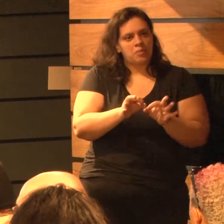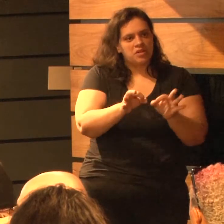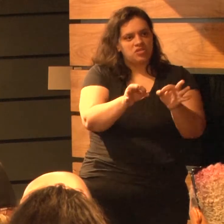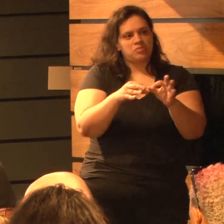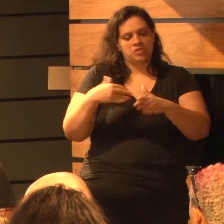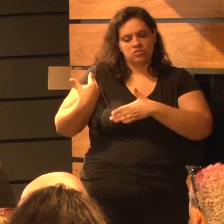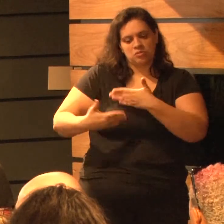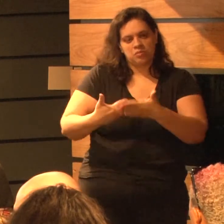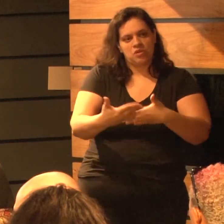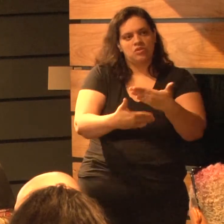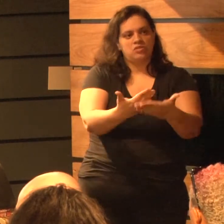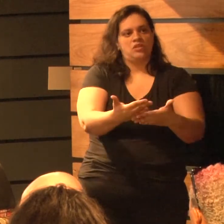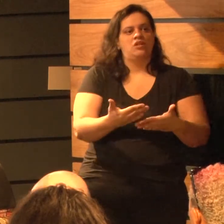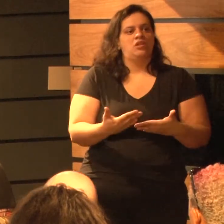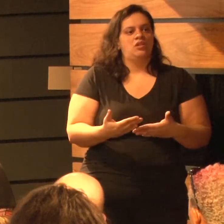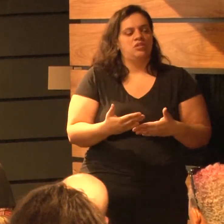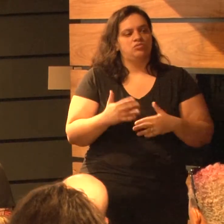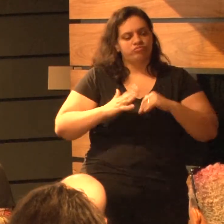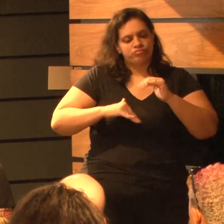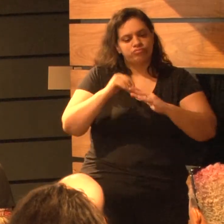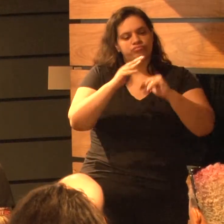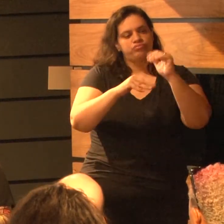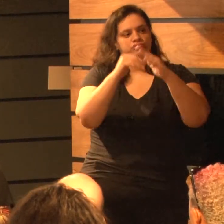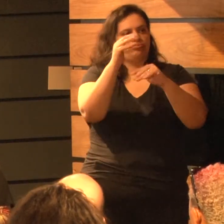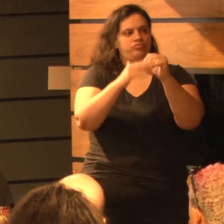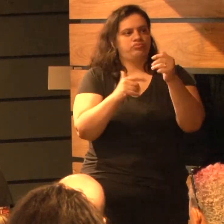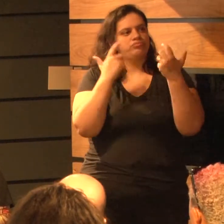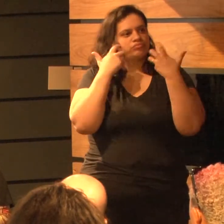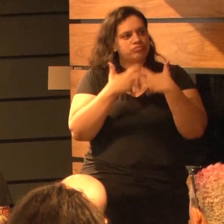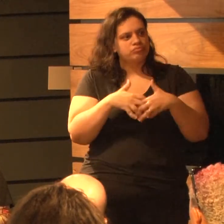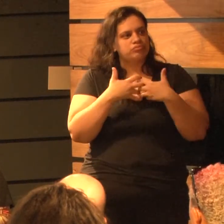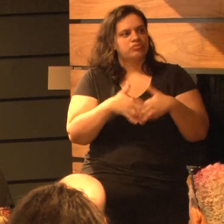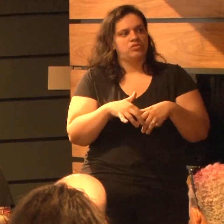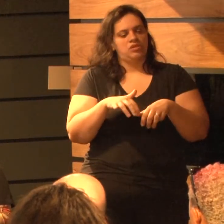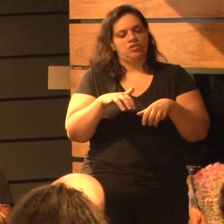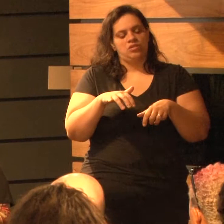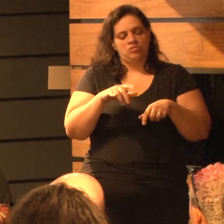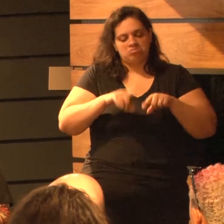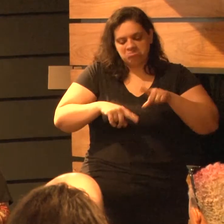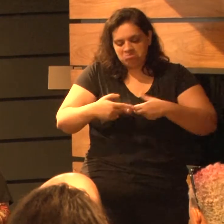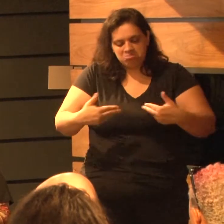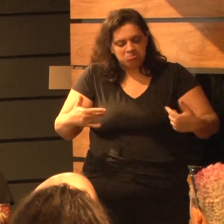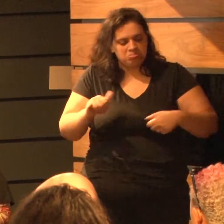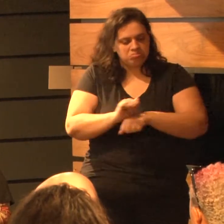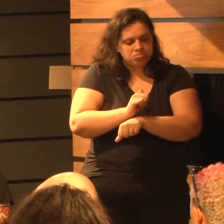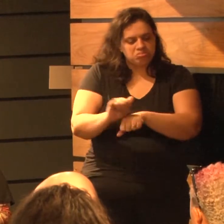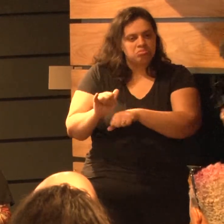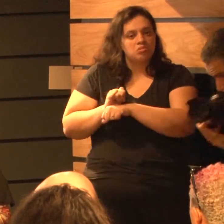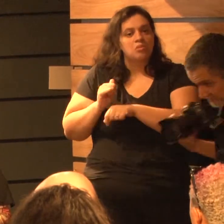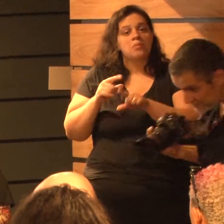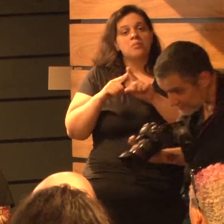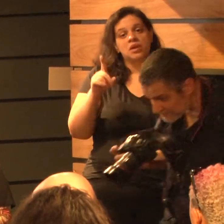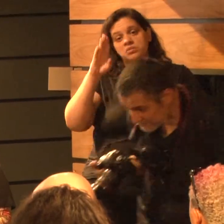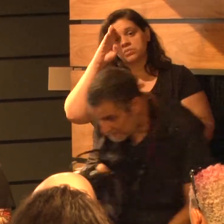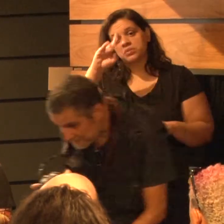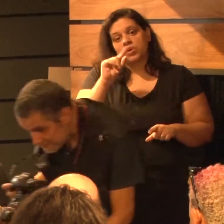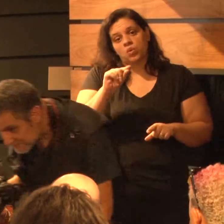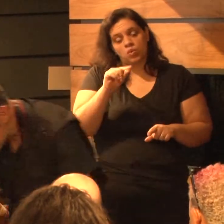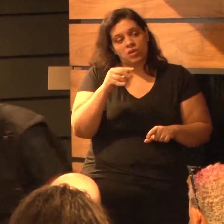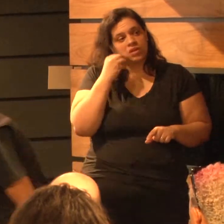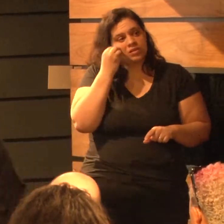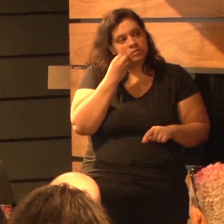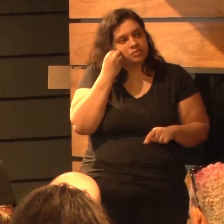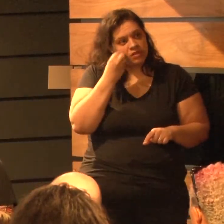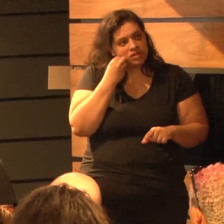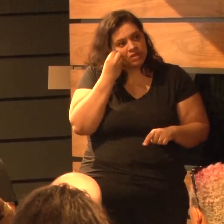processo de construção de um planejamento estratégico, que são reflexões, ferramentas, mas eu trago uma experiência que eu